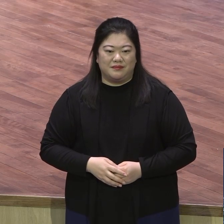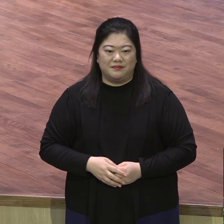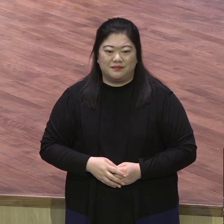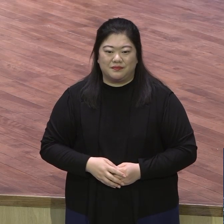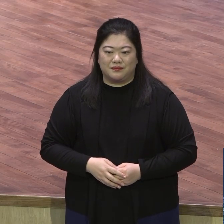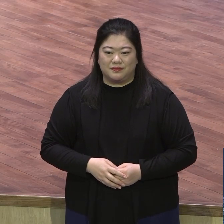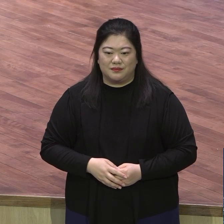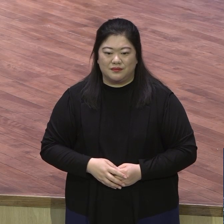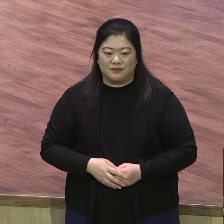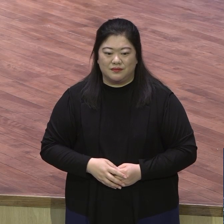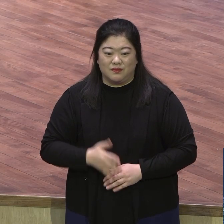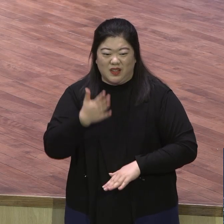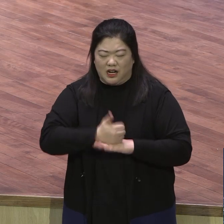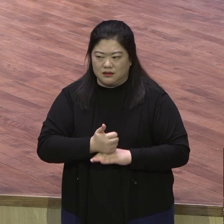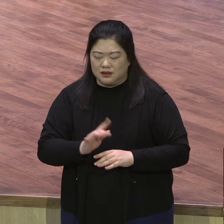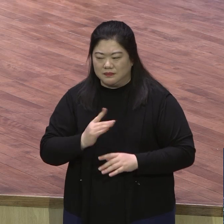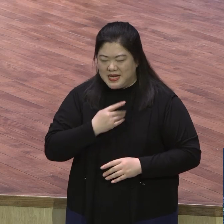혼자 남아